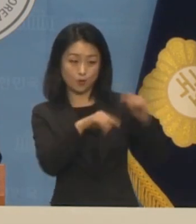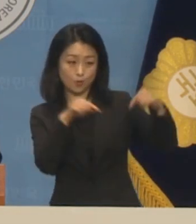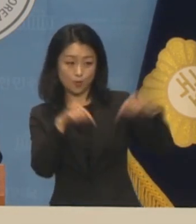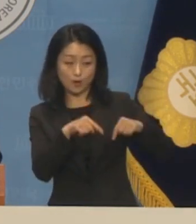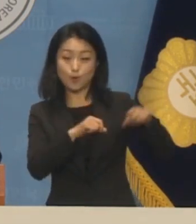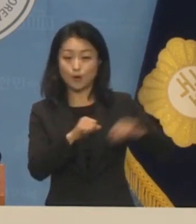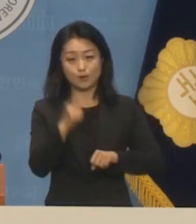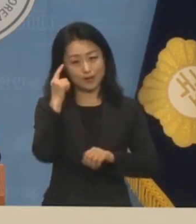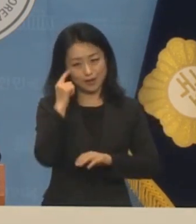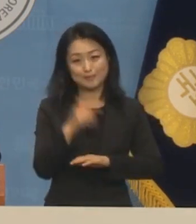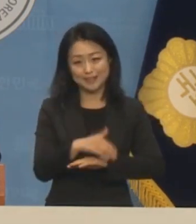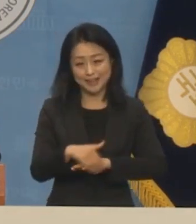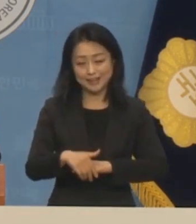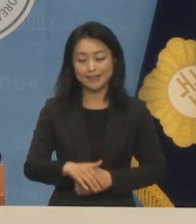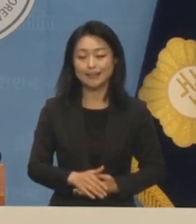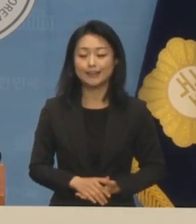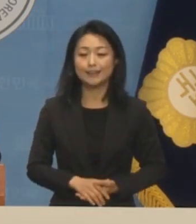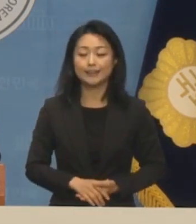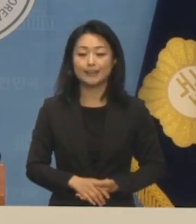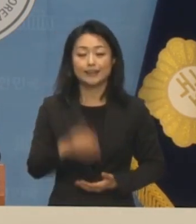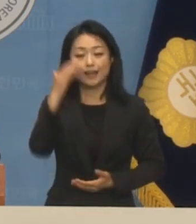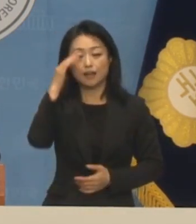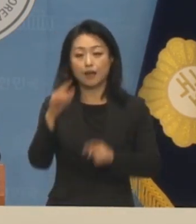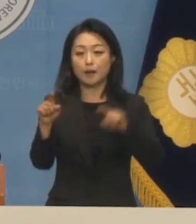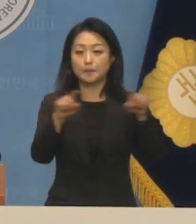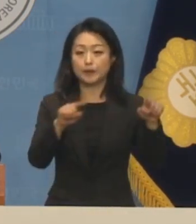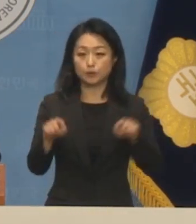펼칠 생각입니다. 한반도의